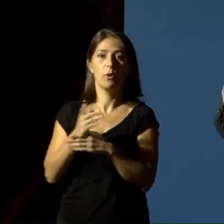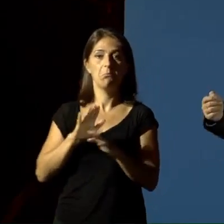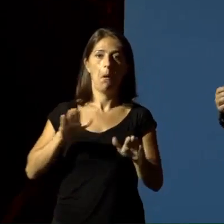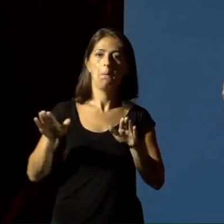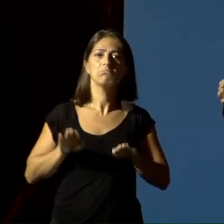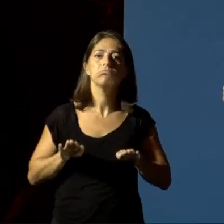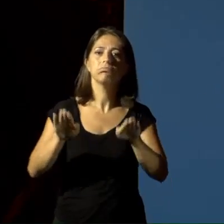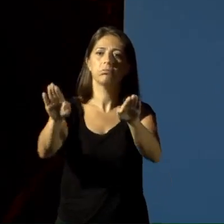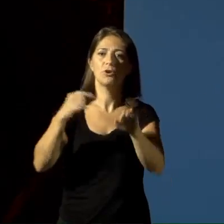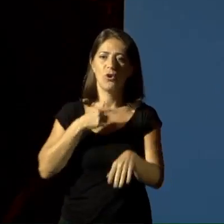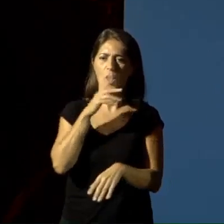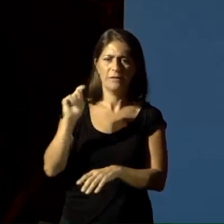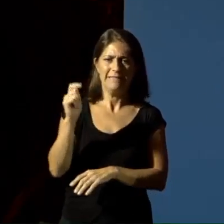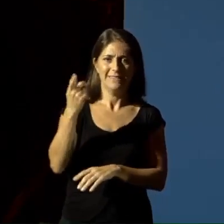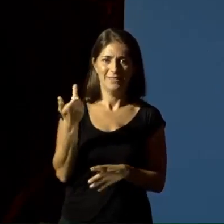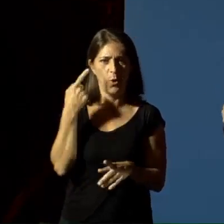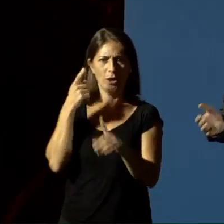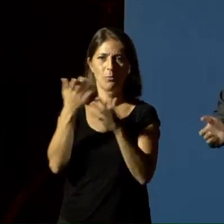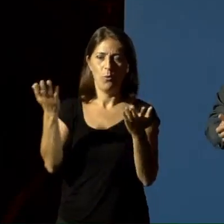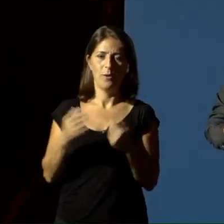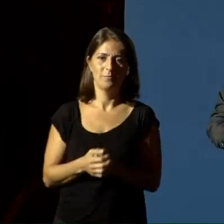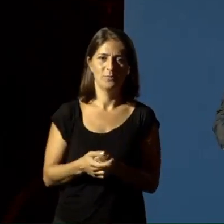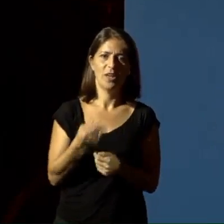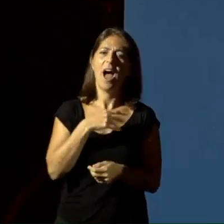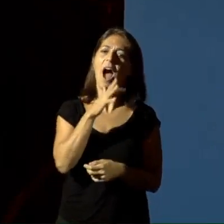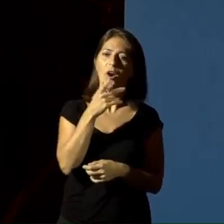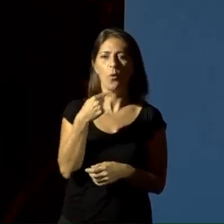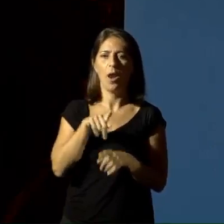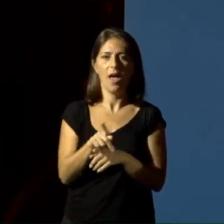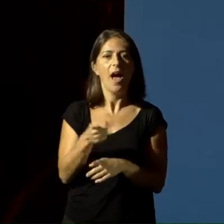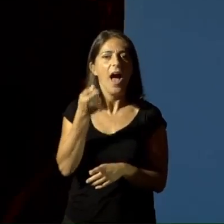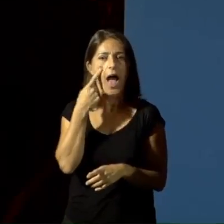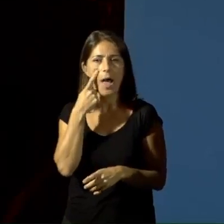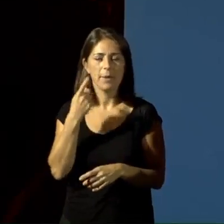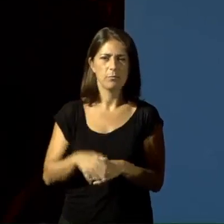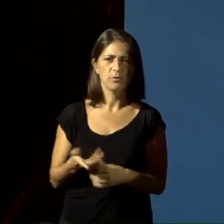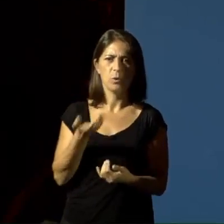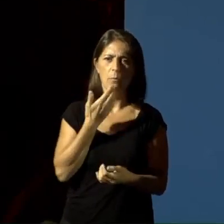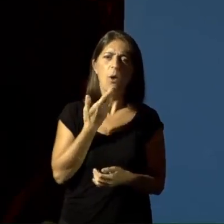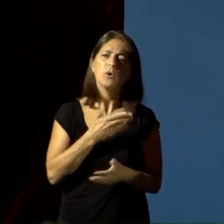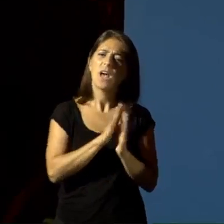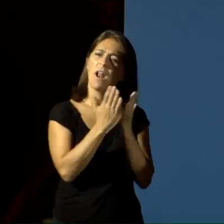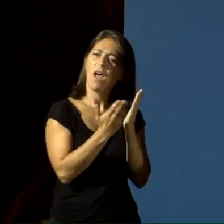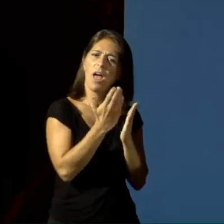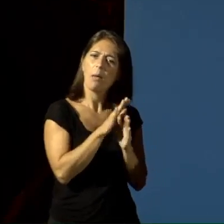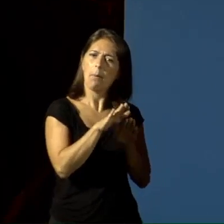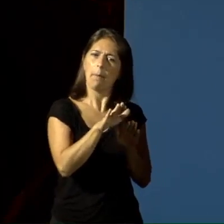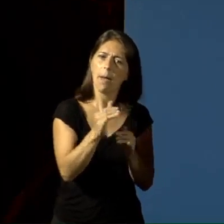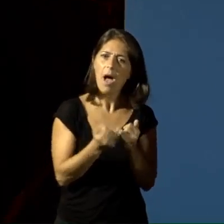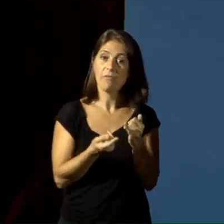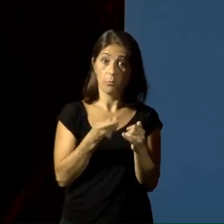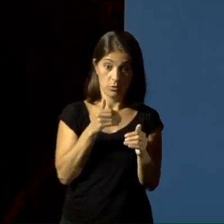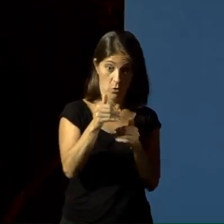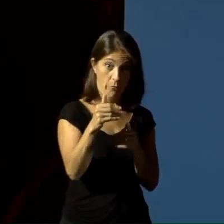E propúxeme un reto, a ver, propóñemos a adivinanza. Que había máis, paradas na Esmorga antes do